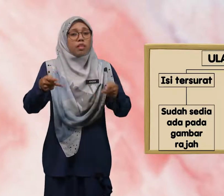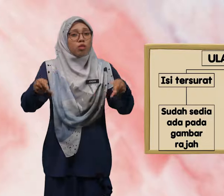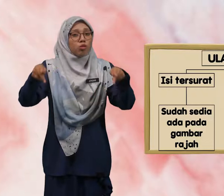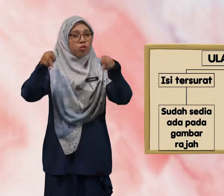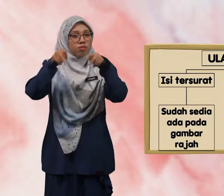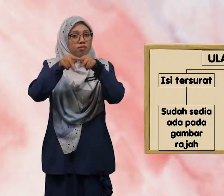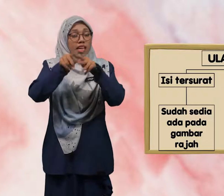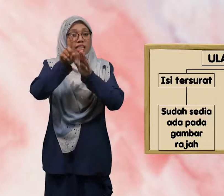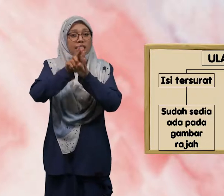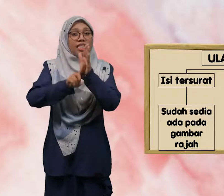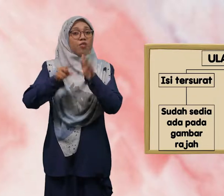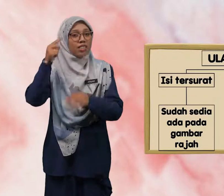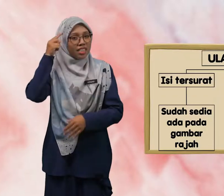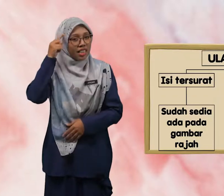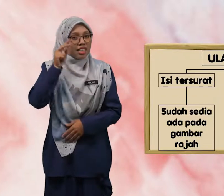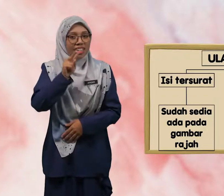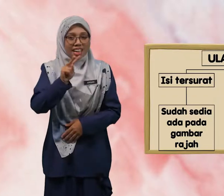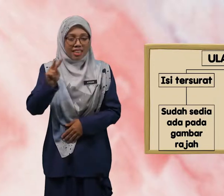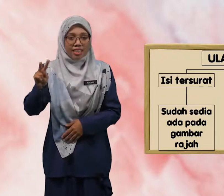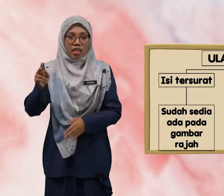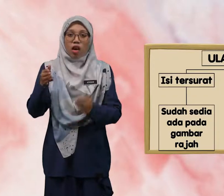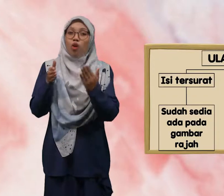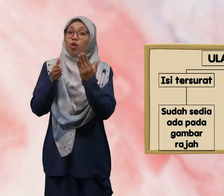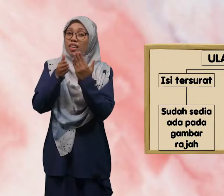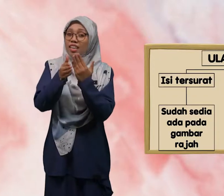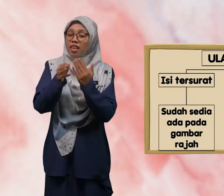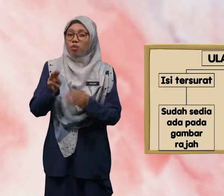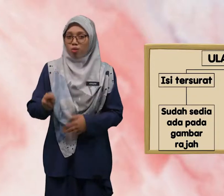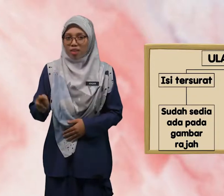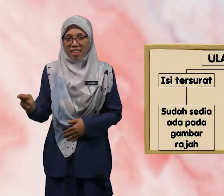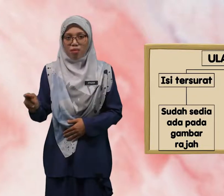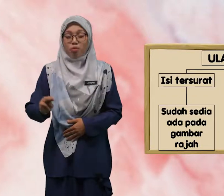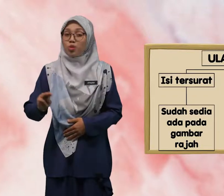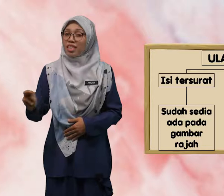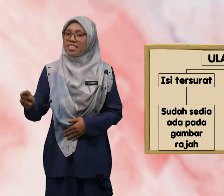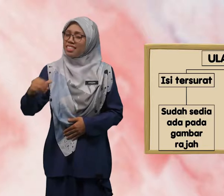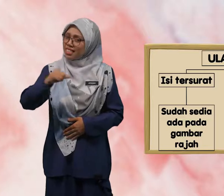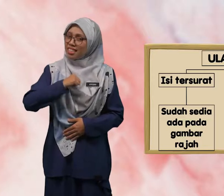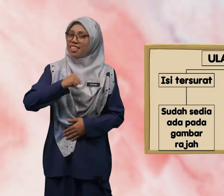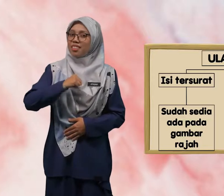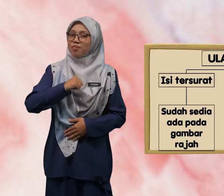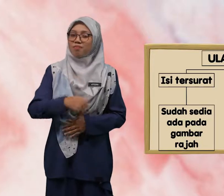perlu difikirkan oleh murid-murid sendiri